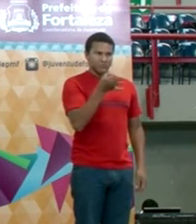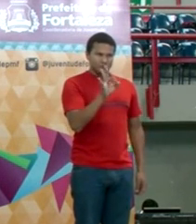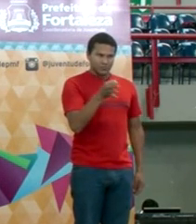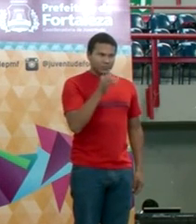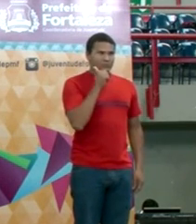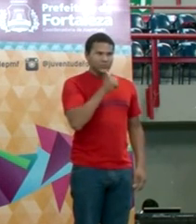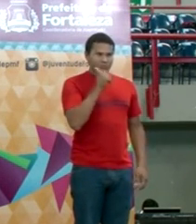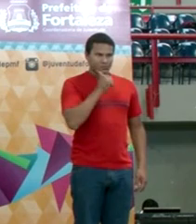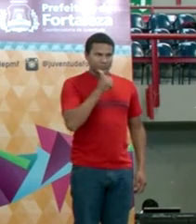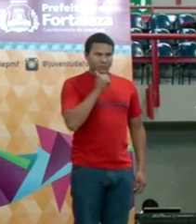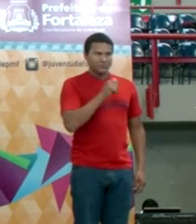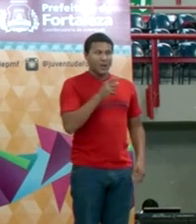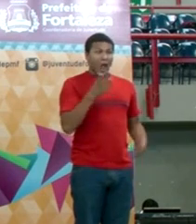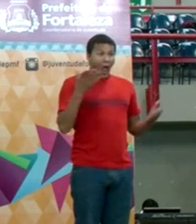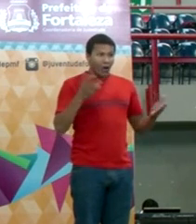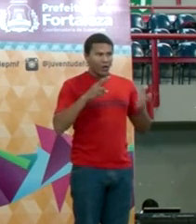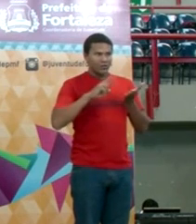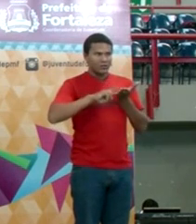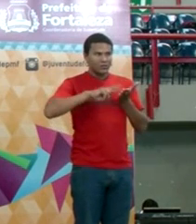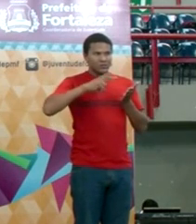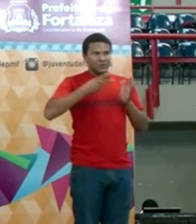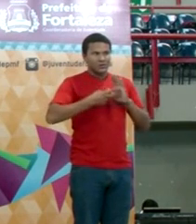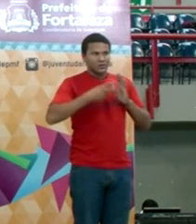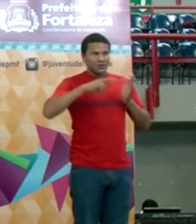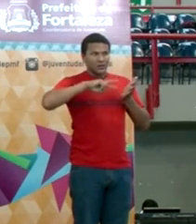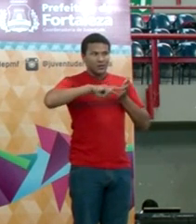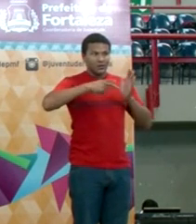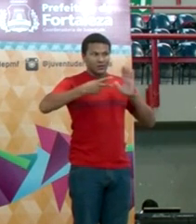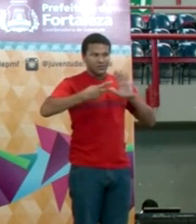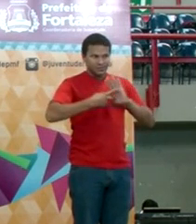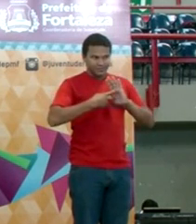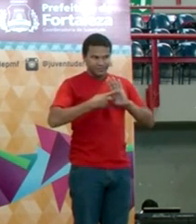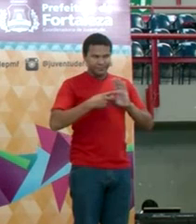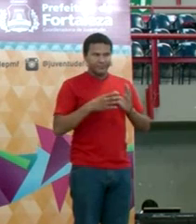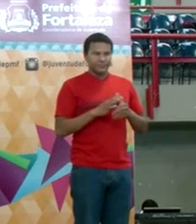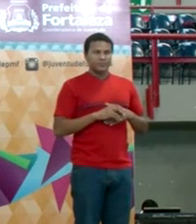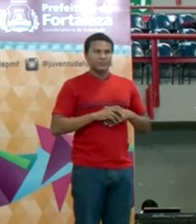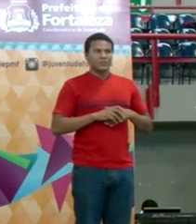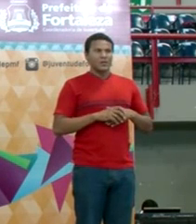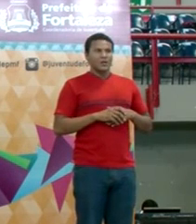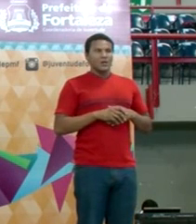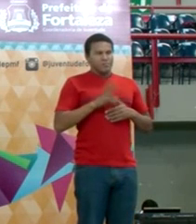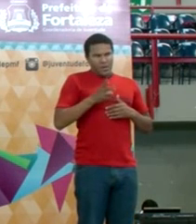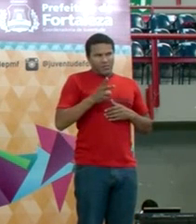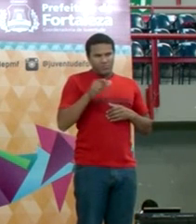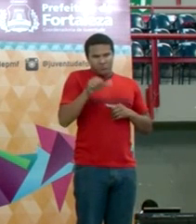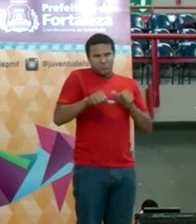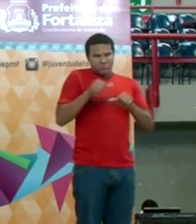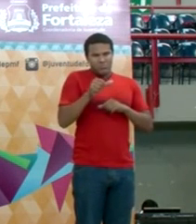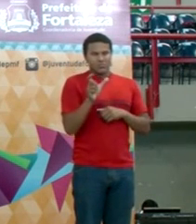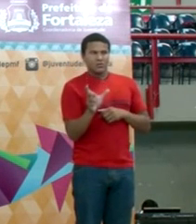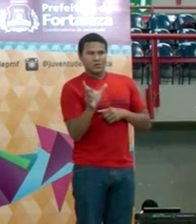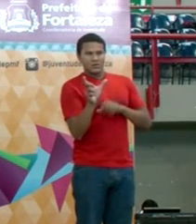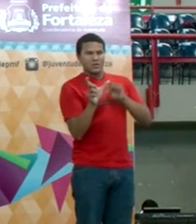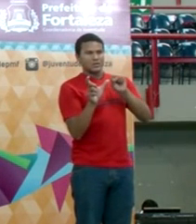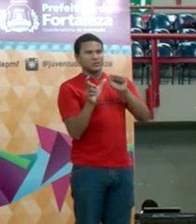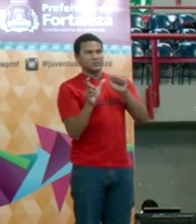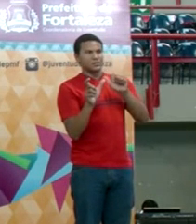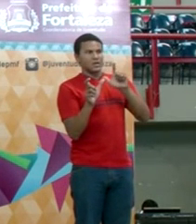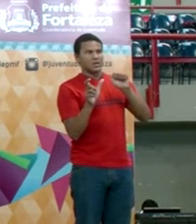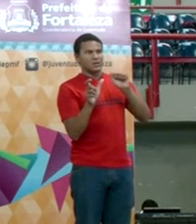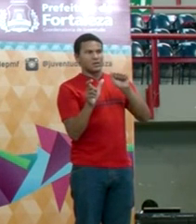de sala masculino. No colégio, produzo redação e levo